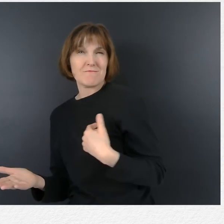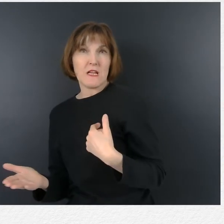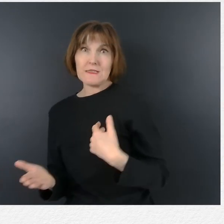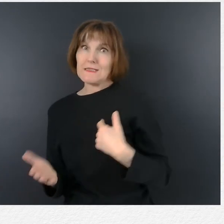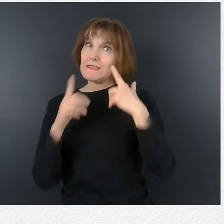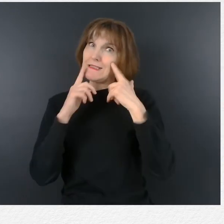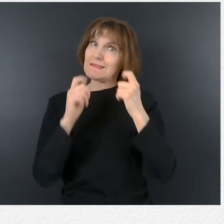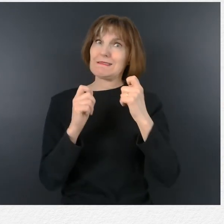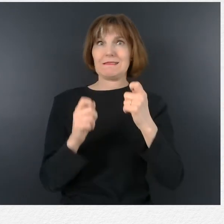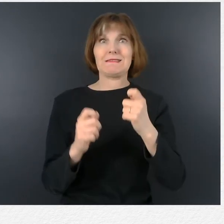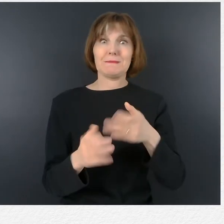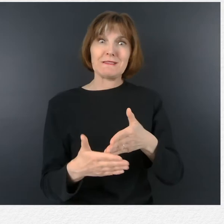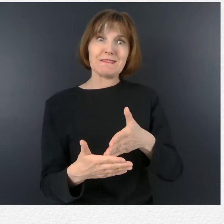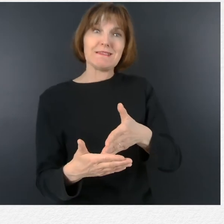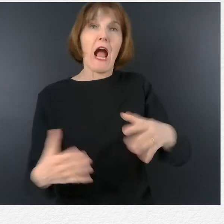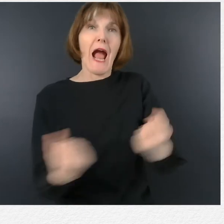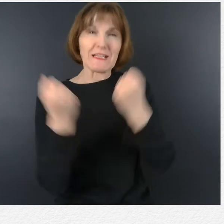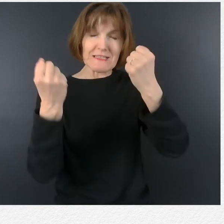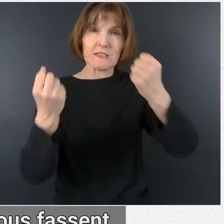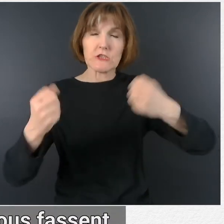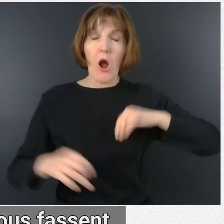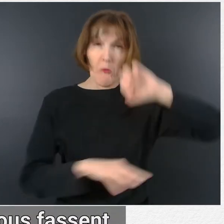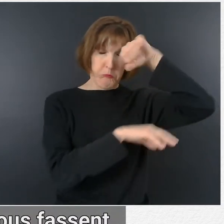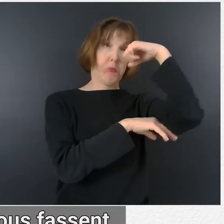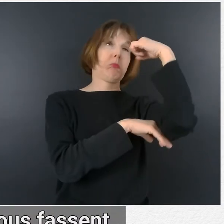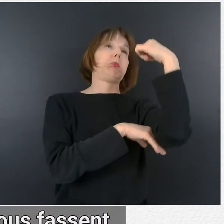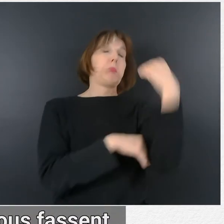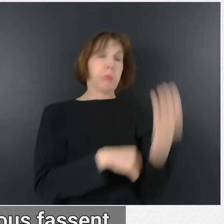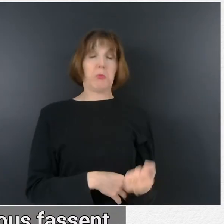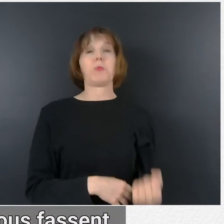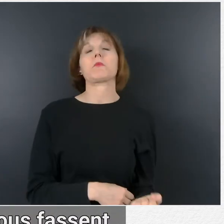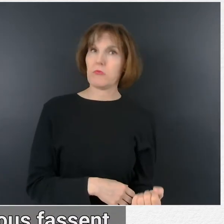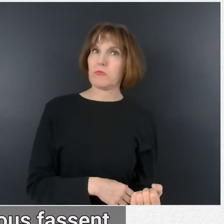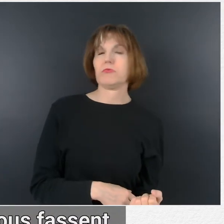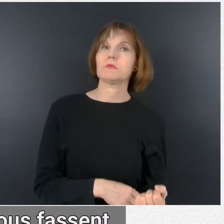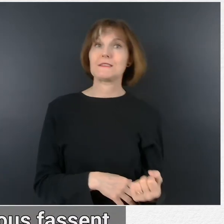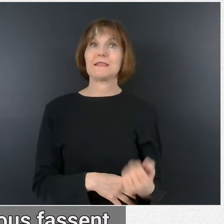tombiez de votre piédestal et que vos blessures